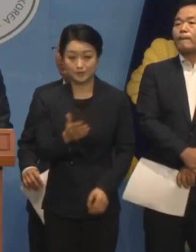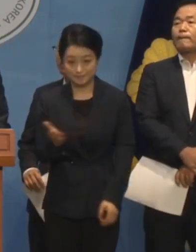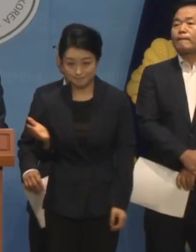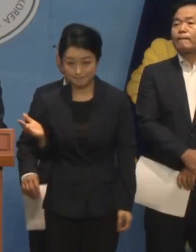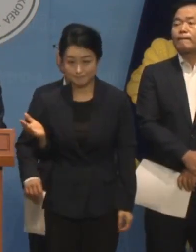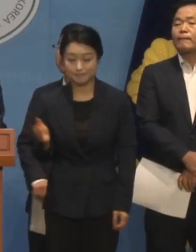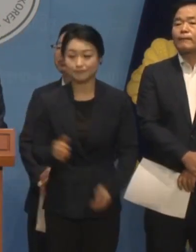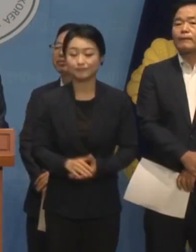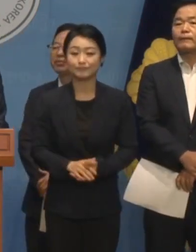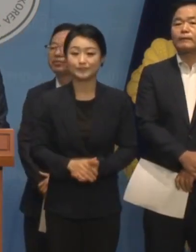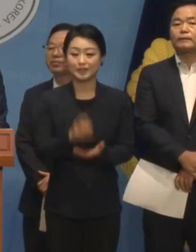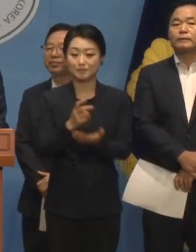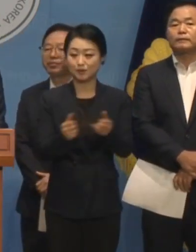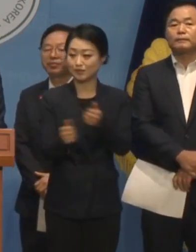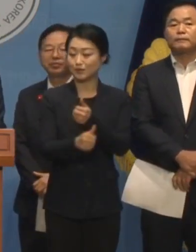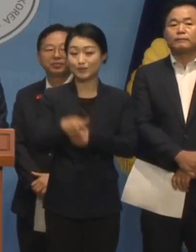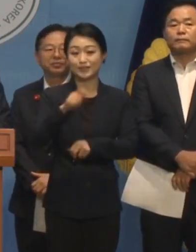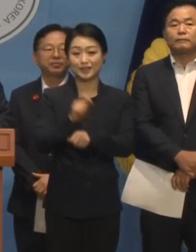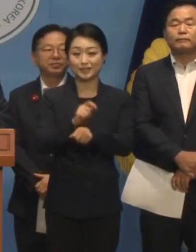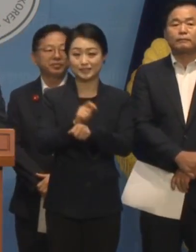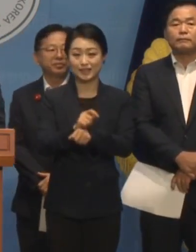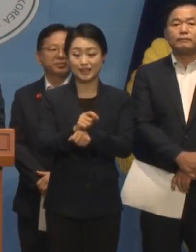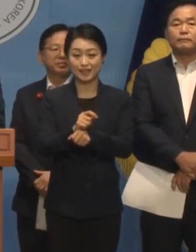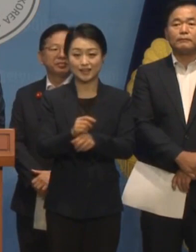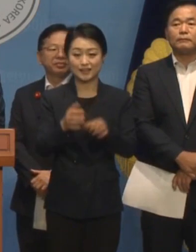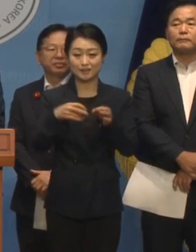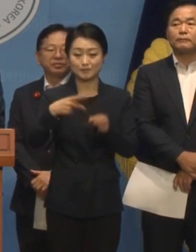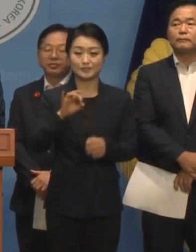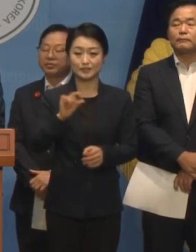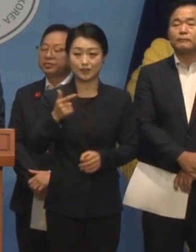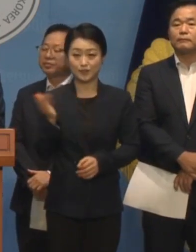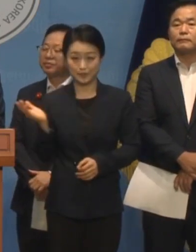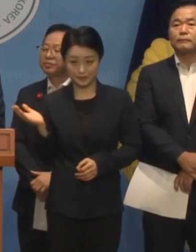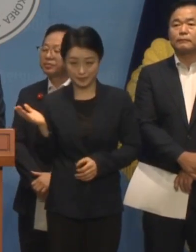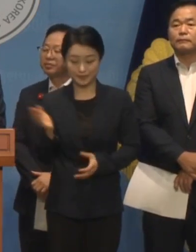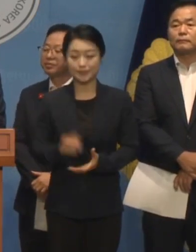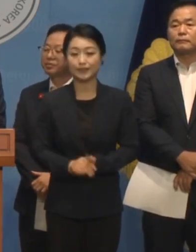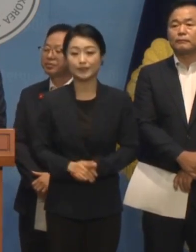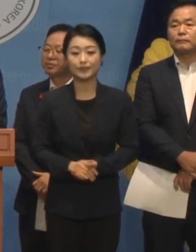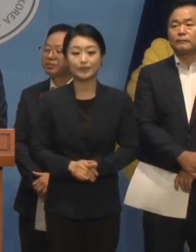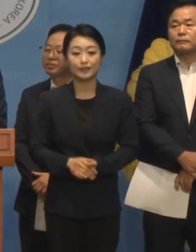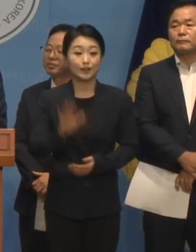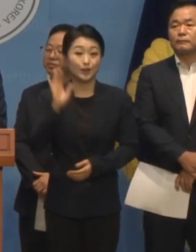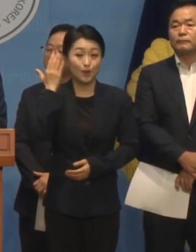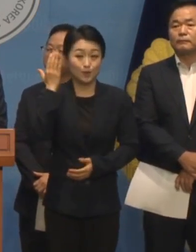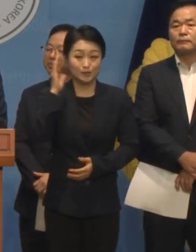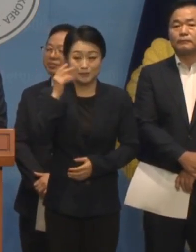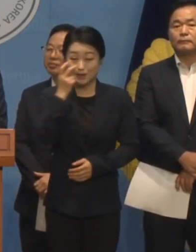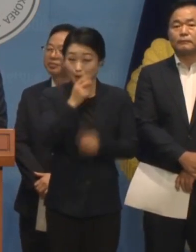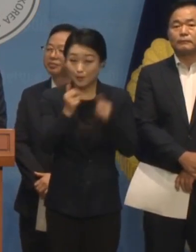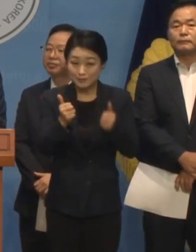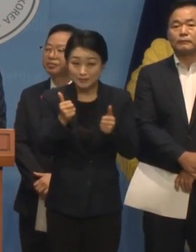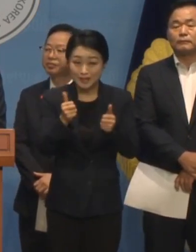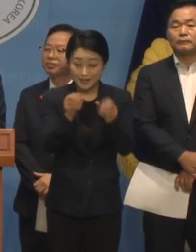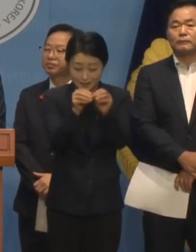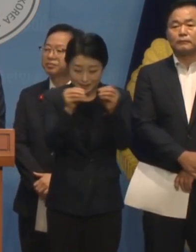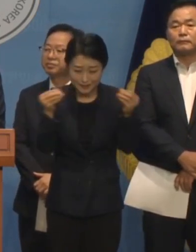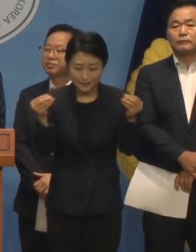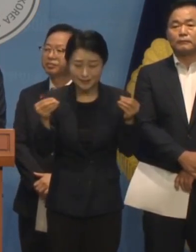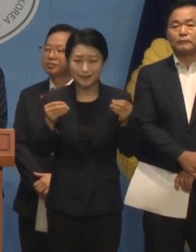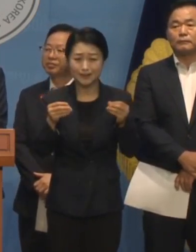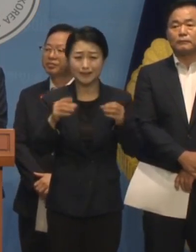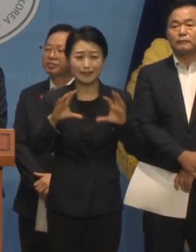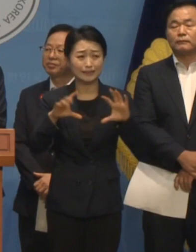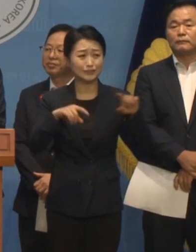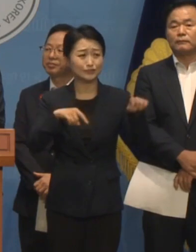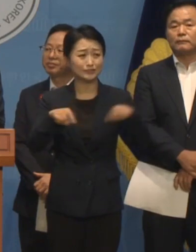네, 민주당 법사위 간사 김승원입니다. 요즘 정치 검찰의 행태를 보면 정말 기가 차지 않을 수